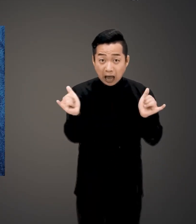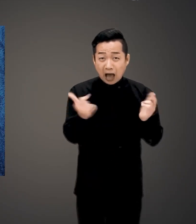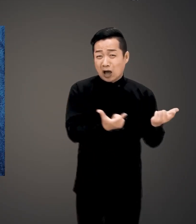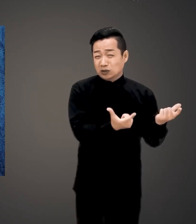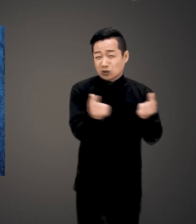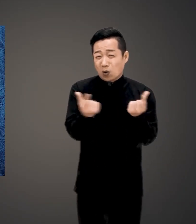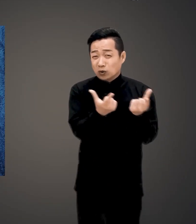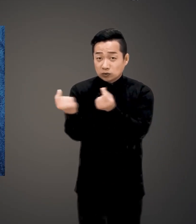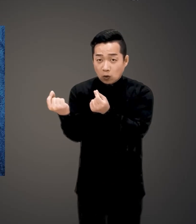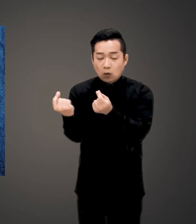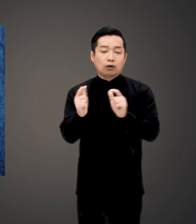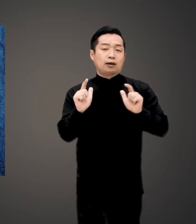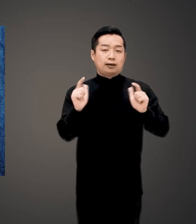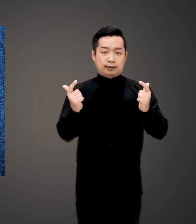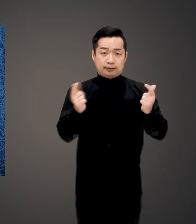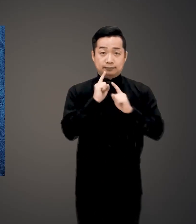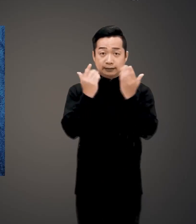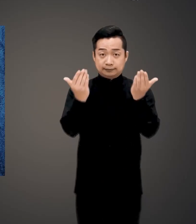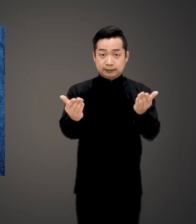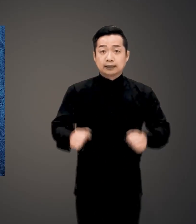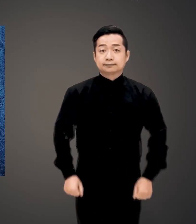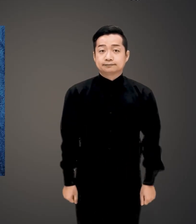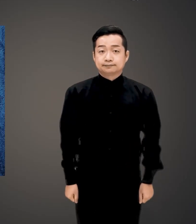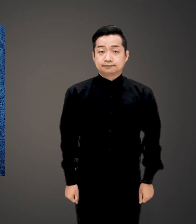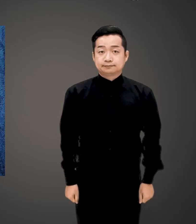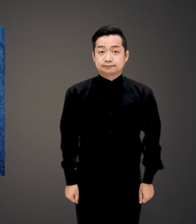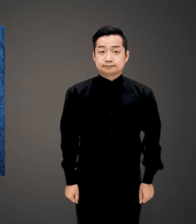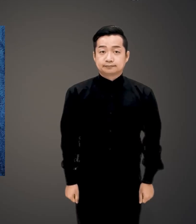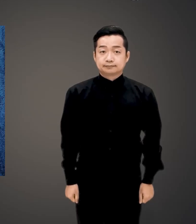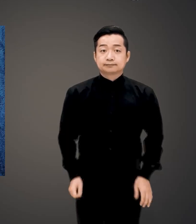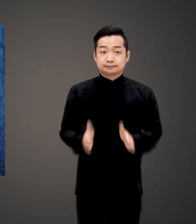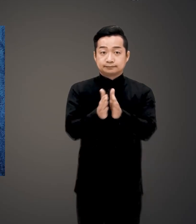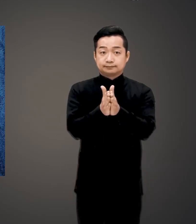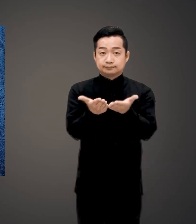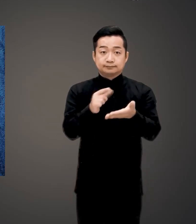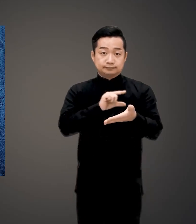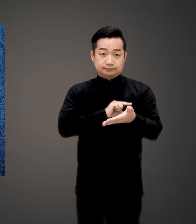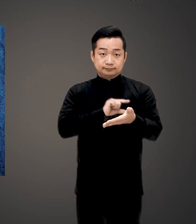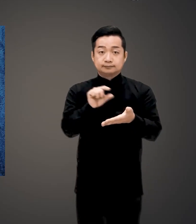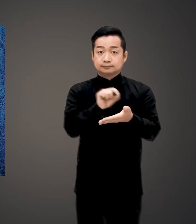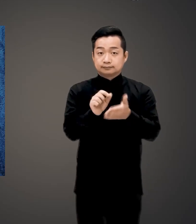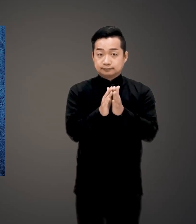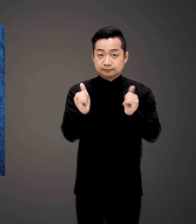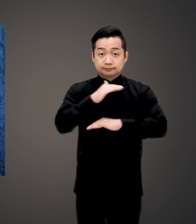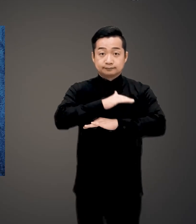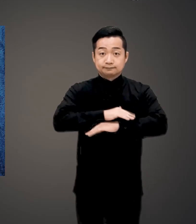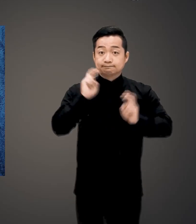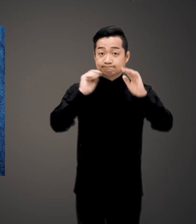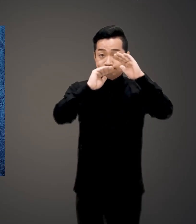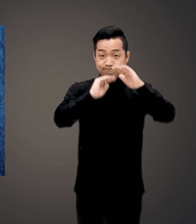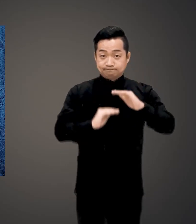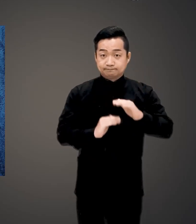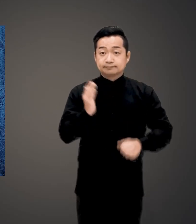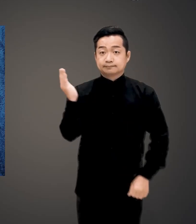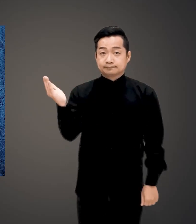낙관주의자라고 다 같은 낙관주의자가 아니다. 도서명 지적인